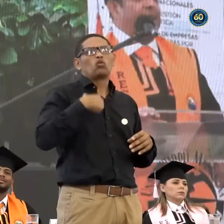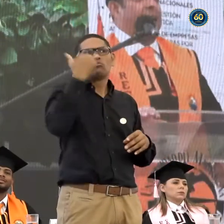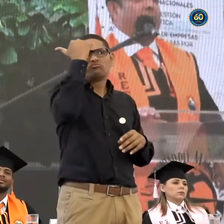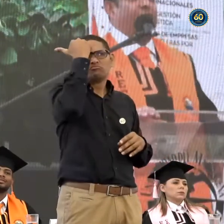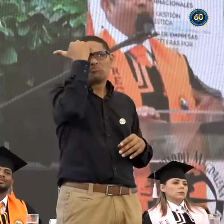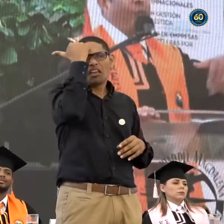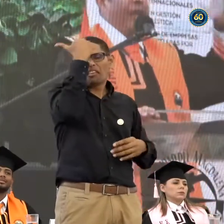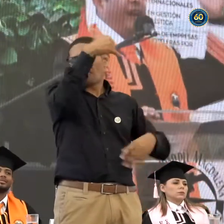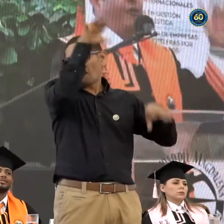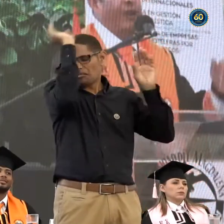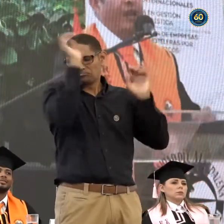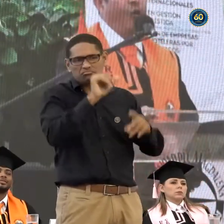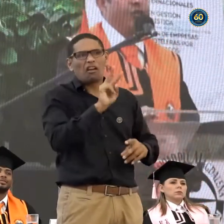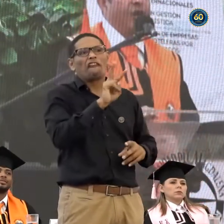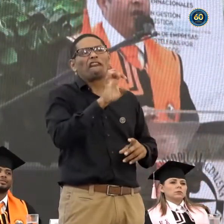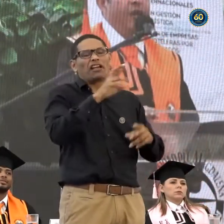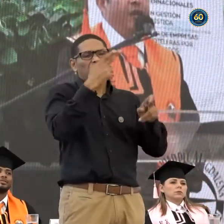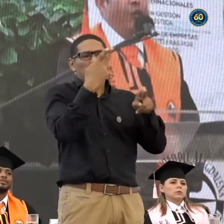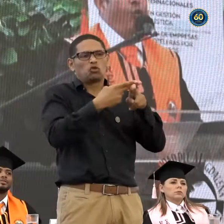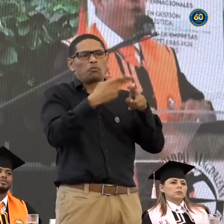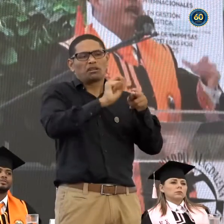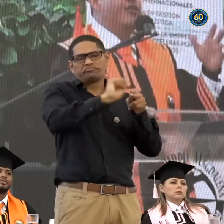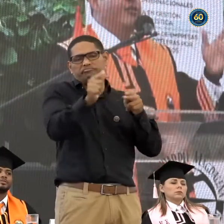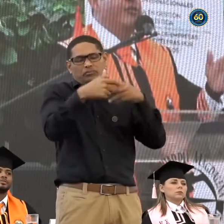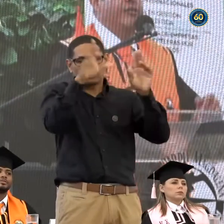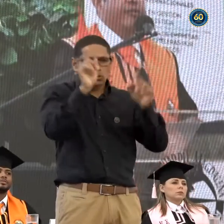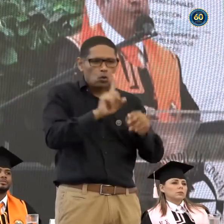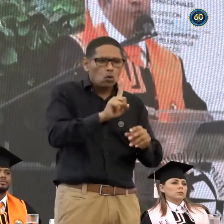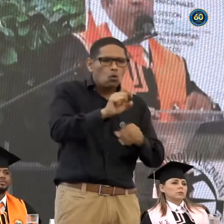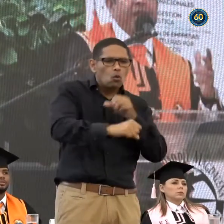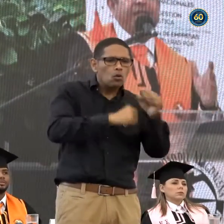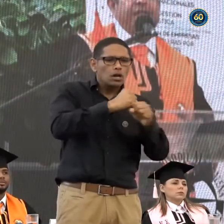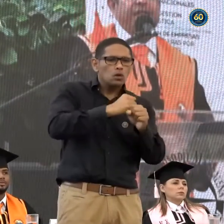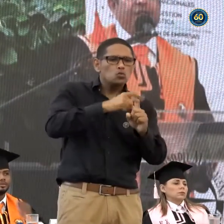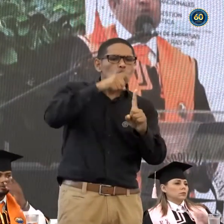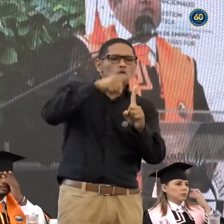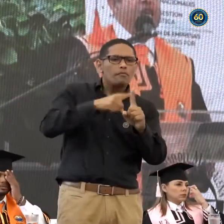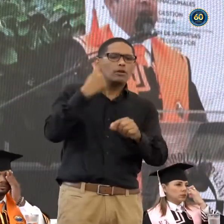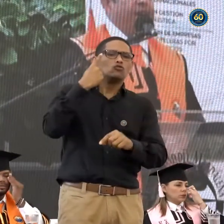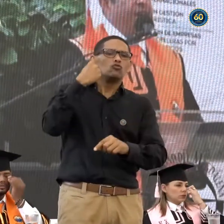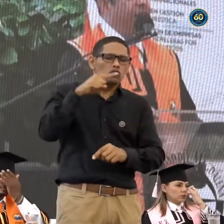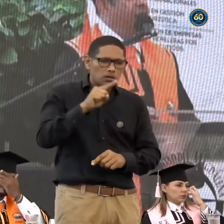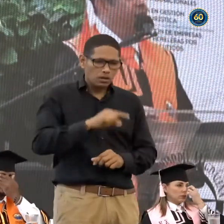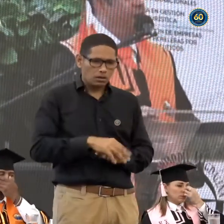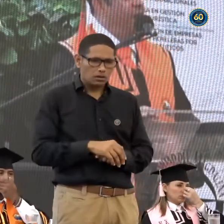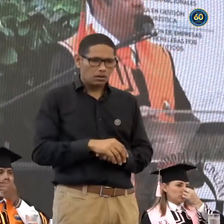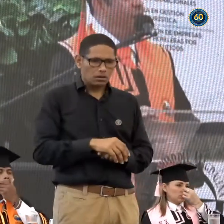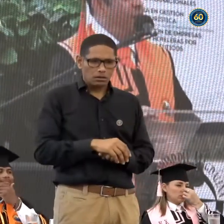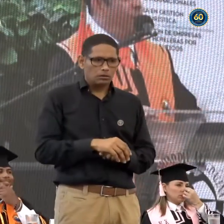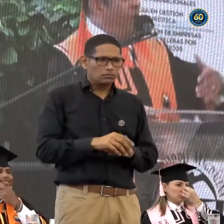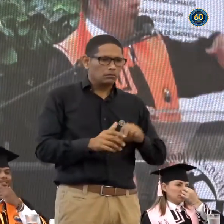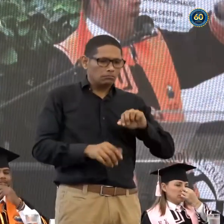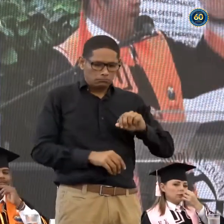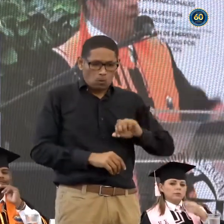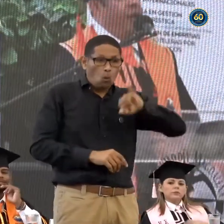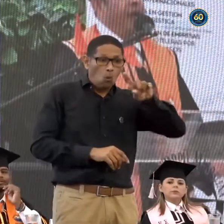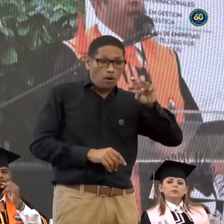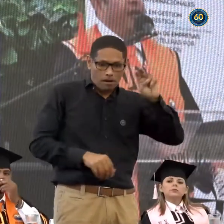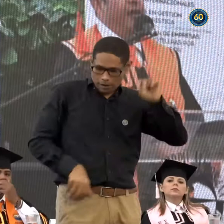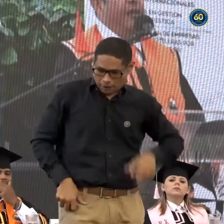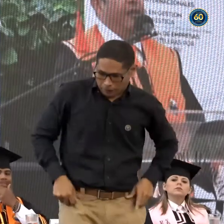Vera cualquier cosa un año un mes y un día Juliana Vera